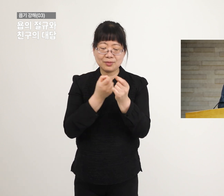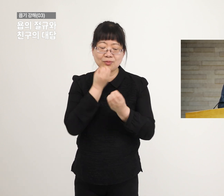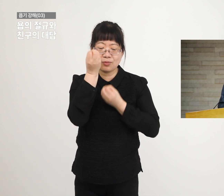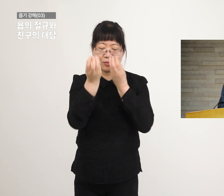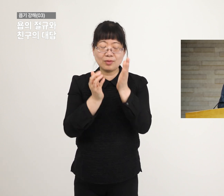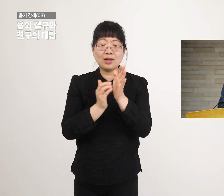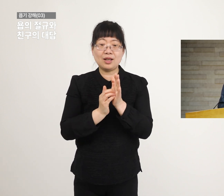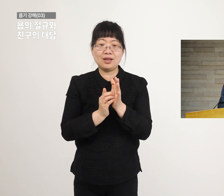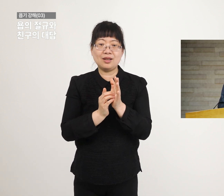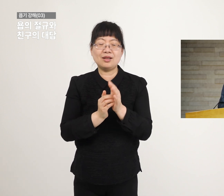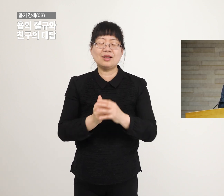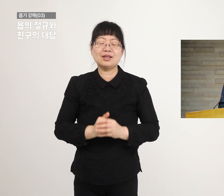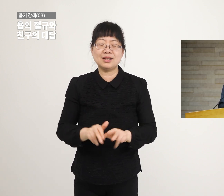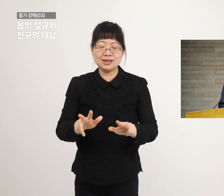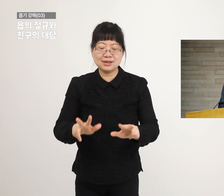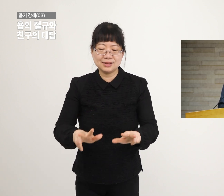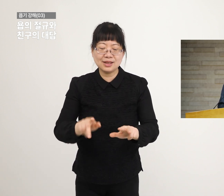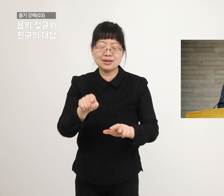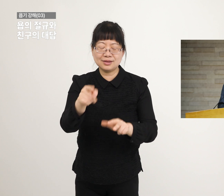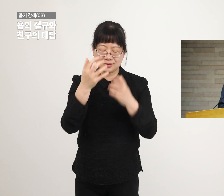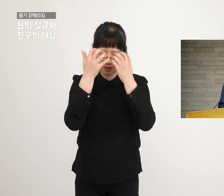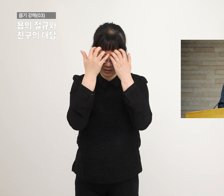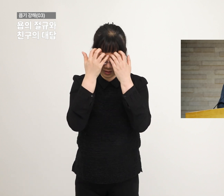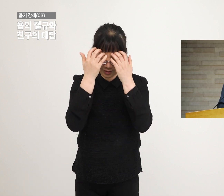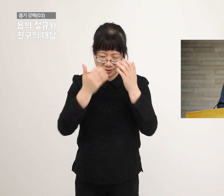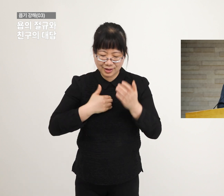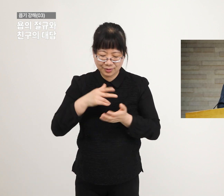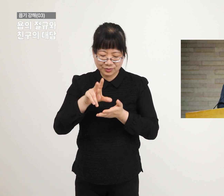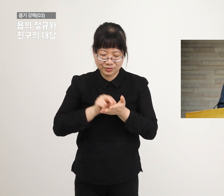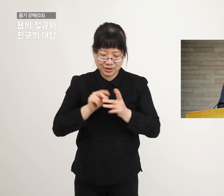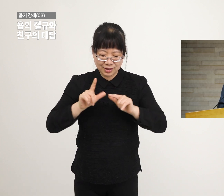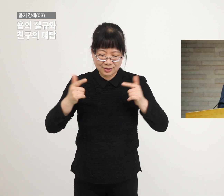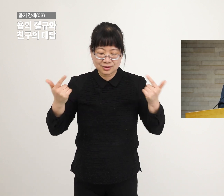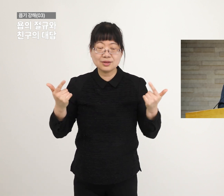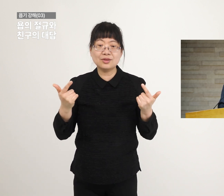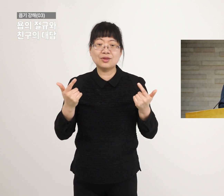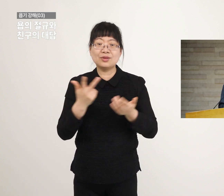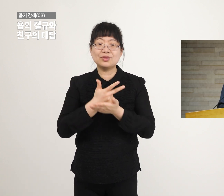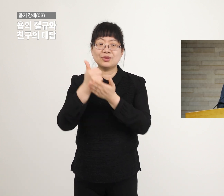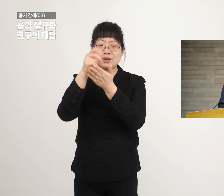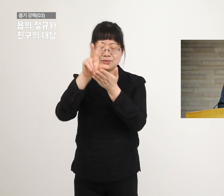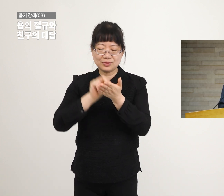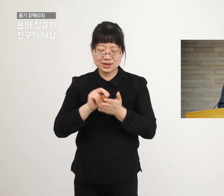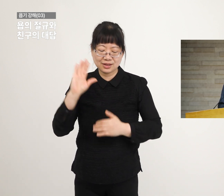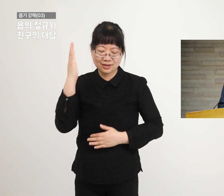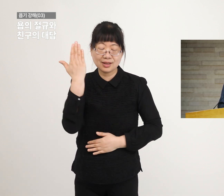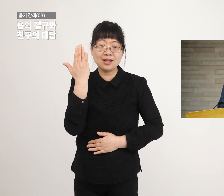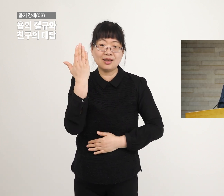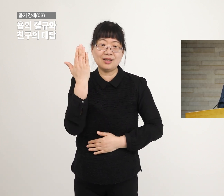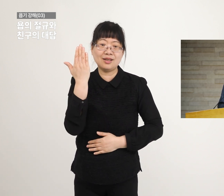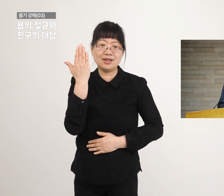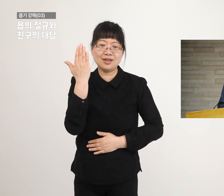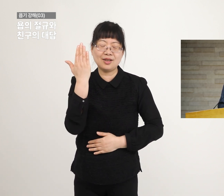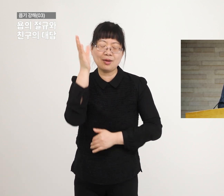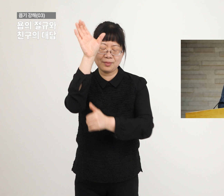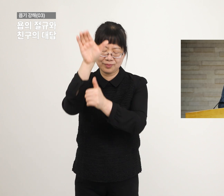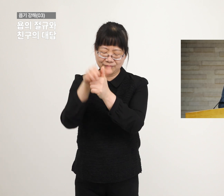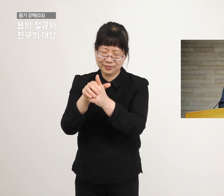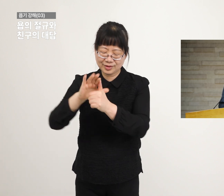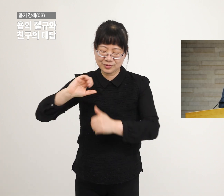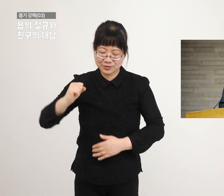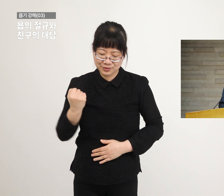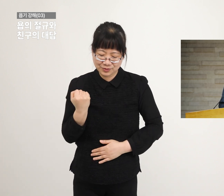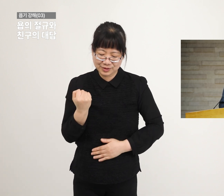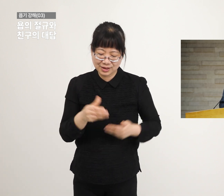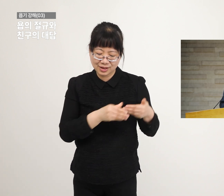내려놓고 이제는 그 고통이 나의 문제가 아니라 주님의 문제가 되도록 맡기는 순종이